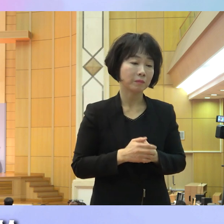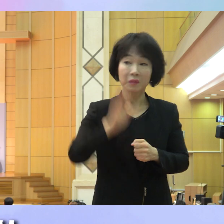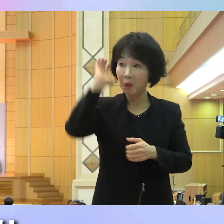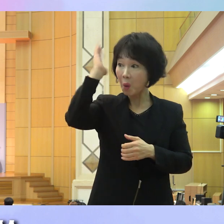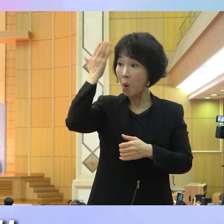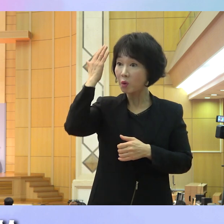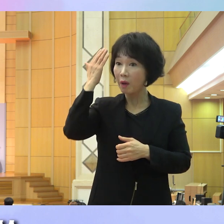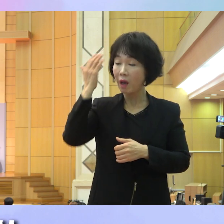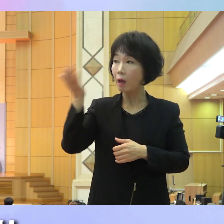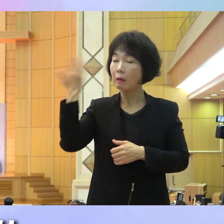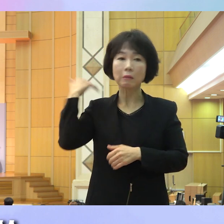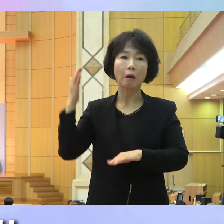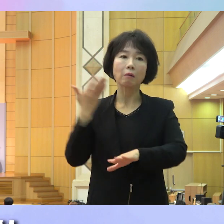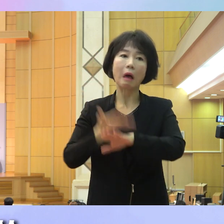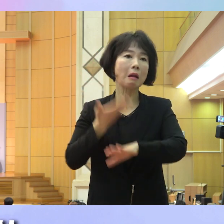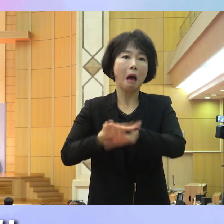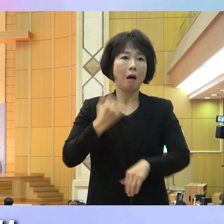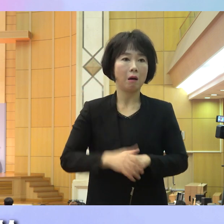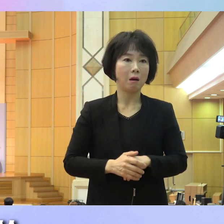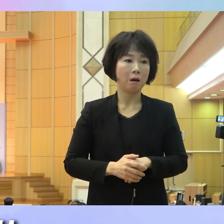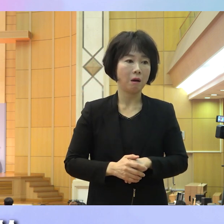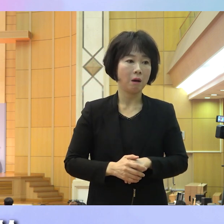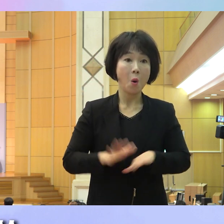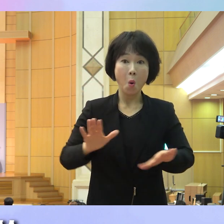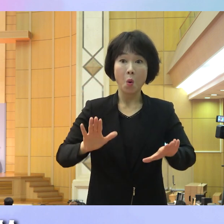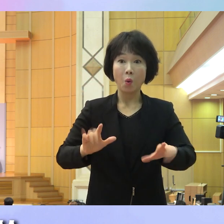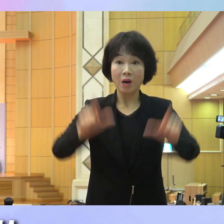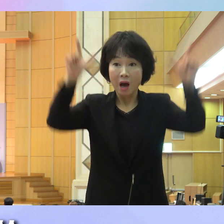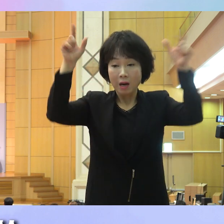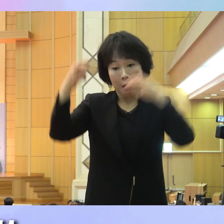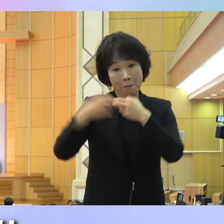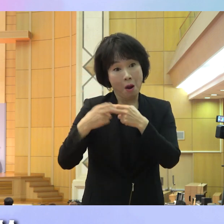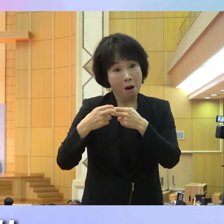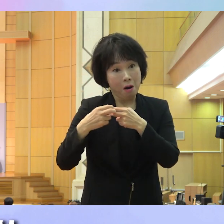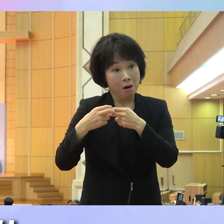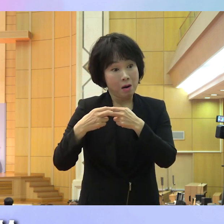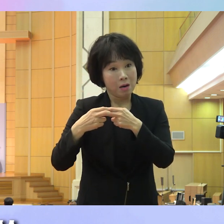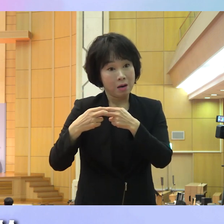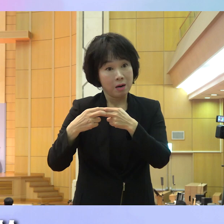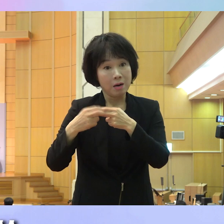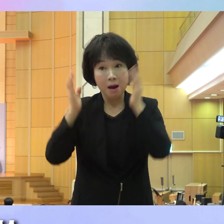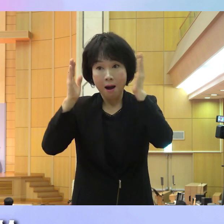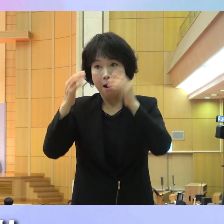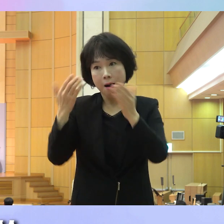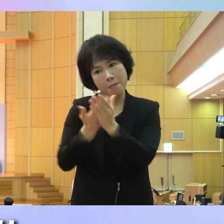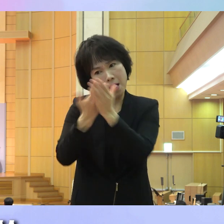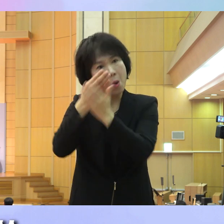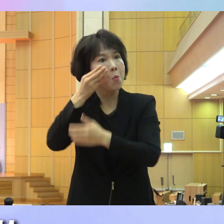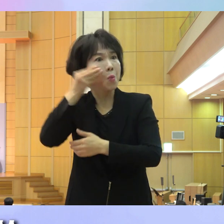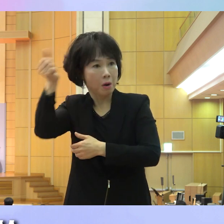요즘에는 옛날하고 달라가지고 의학적으로도 발달되고 또 의학의 도움을 받고 이래가지고